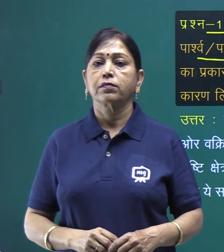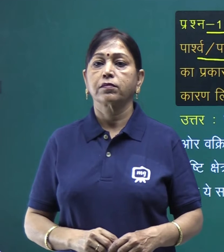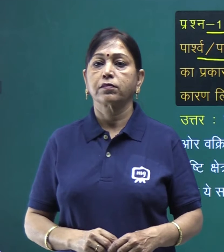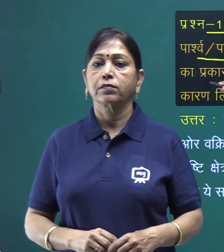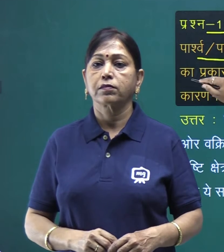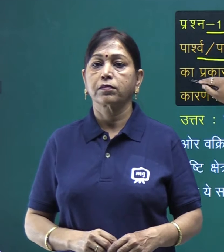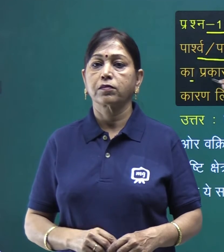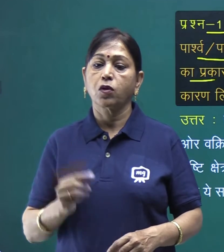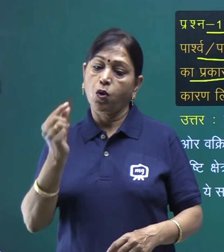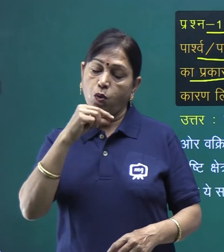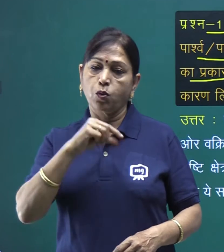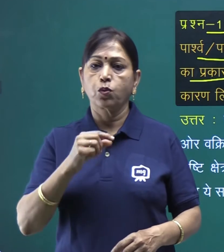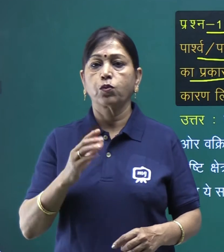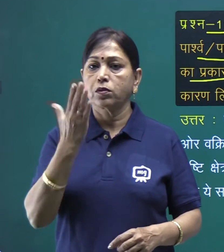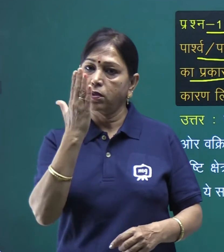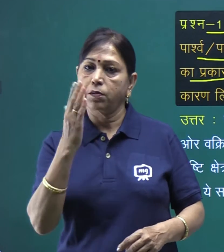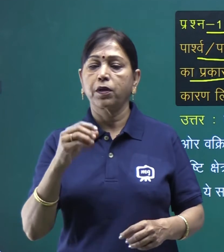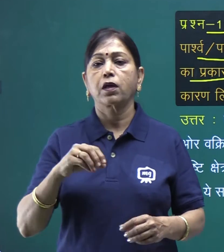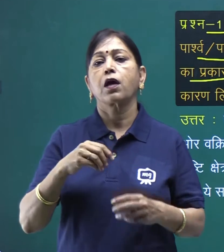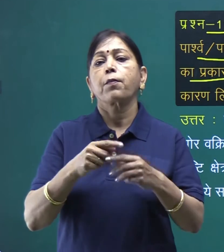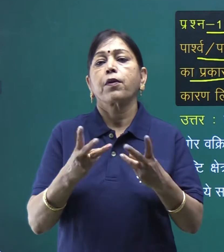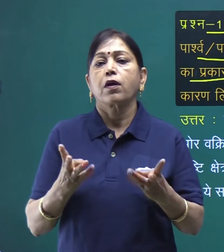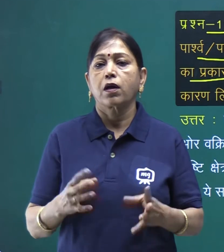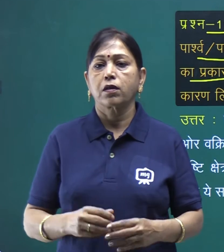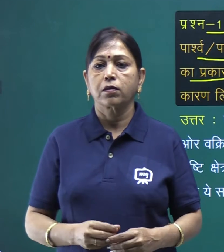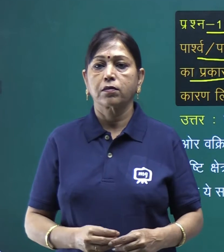प्रयुक्त दर्पण का प्रकार